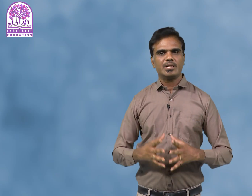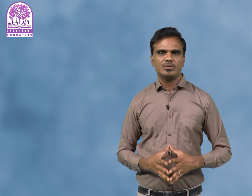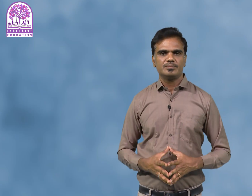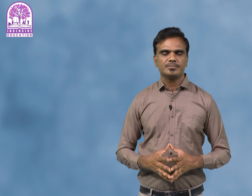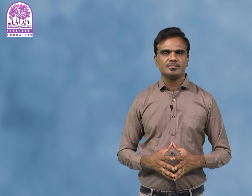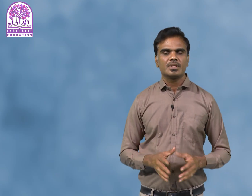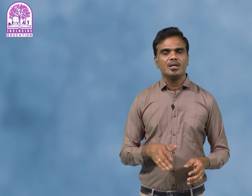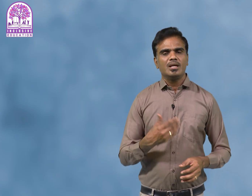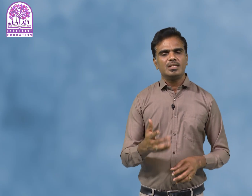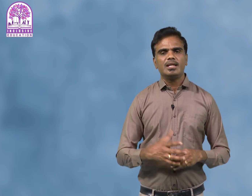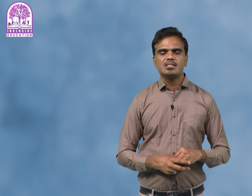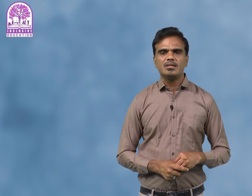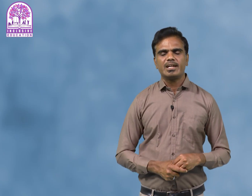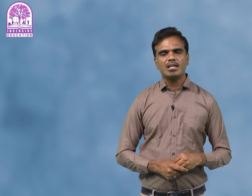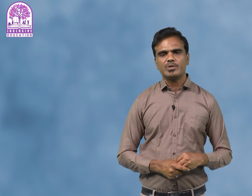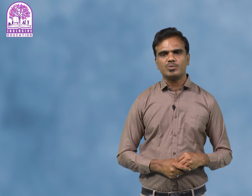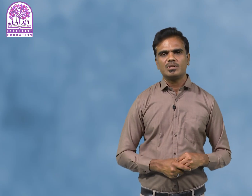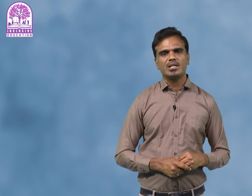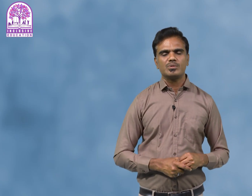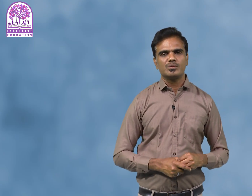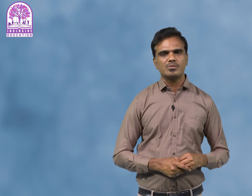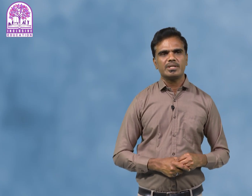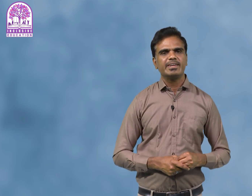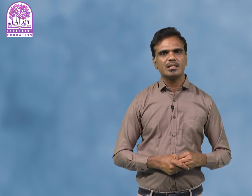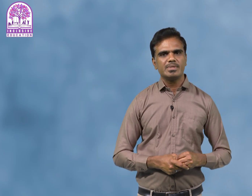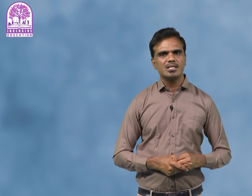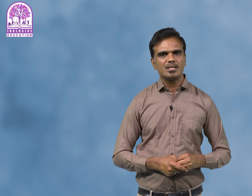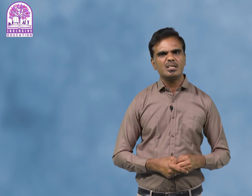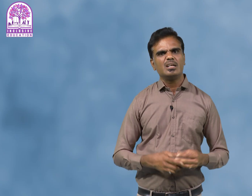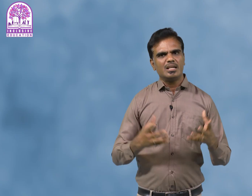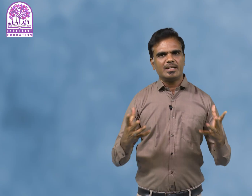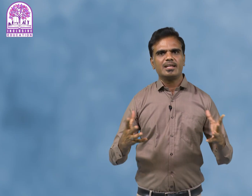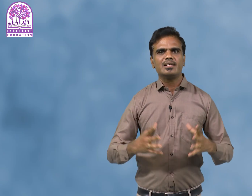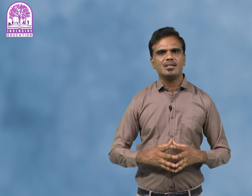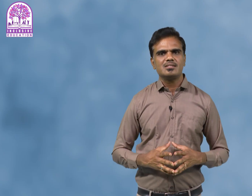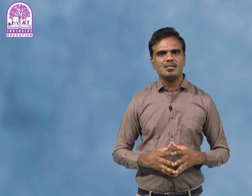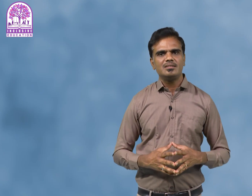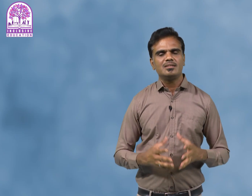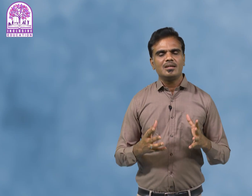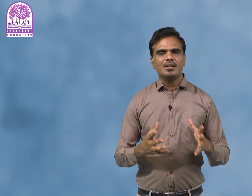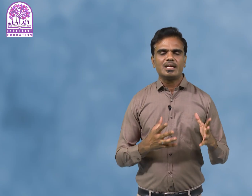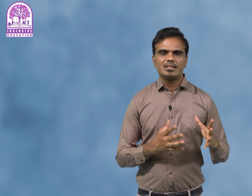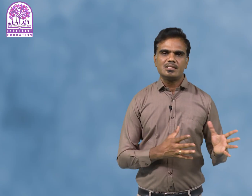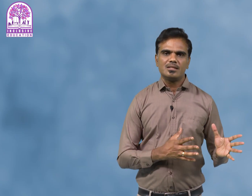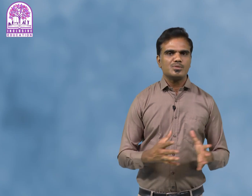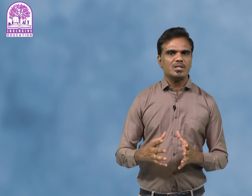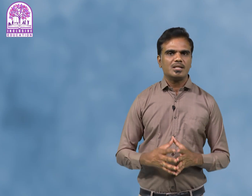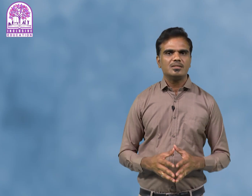பண்ணிக்கணும். இதில் லஞ்சில் வேறு என்ன வரும் நீங்களே கொஞ்சம் யோசிச்சு சொல்லுங்கள். வேறு எதாவது மிஸ்ஸிங்காக இருக்கா? நிறையா இருக்குது லஞ்சில். நான் எனக்கு தெரிஞ்சதெல்லாம் சொல்கிறேன். நான்